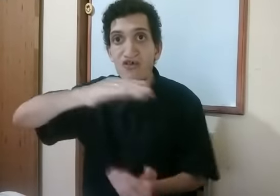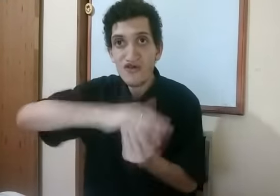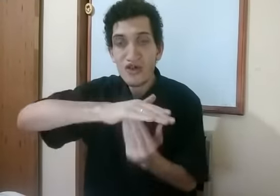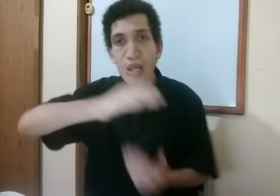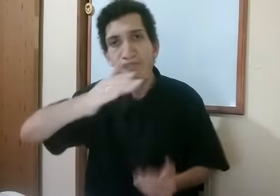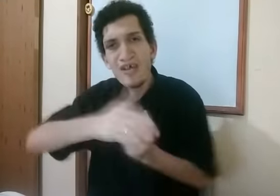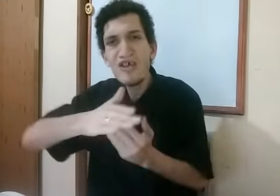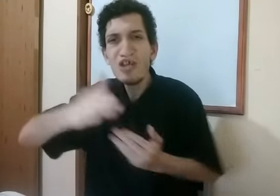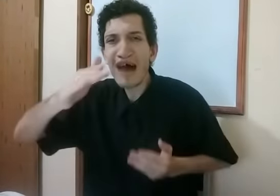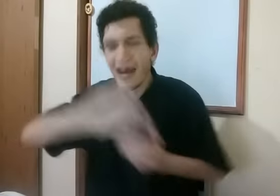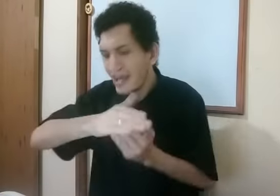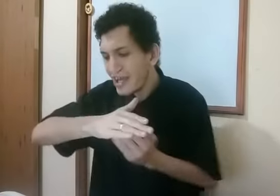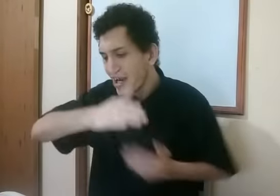limite, limite, barreira,